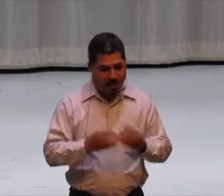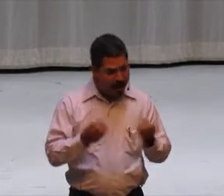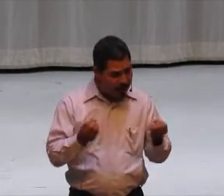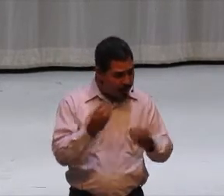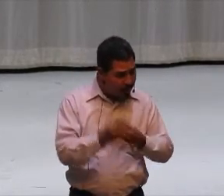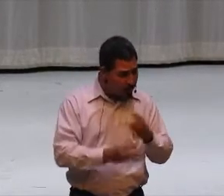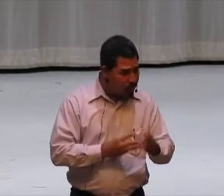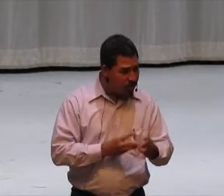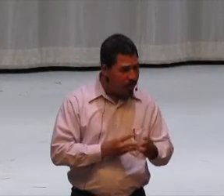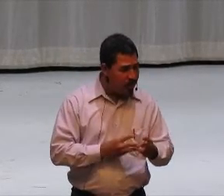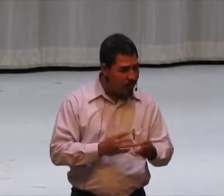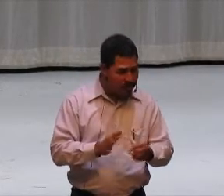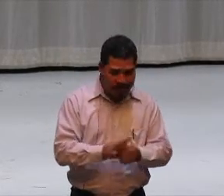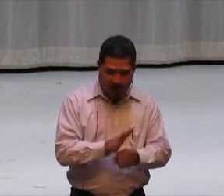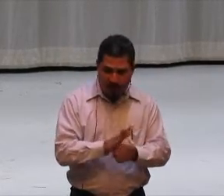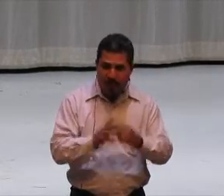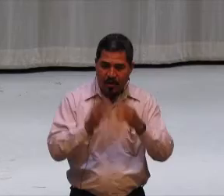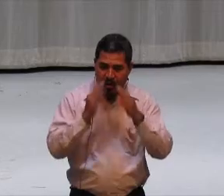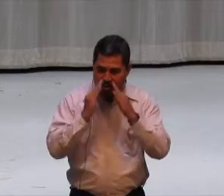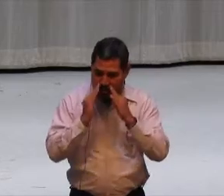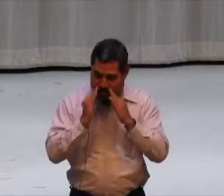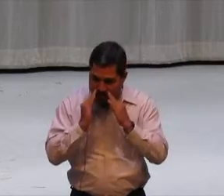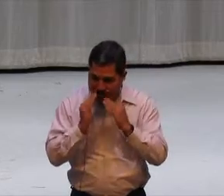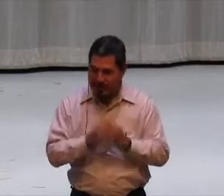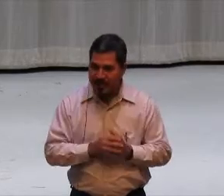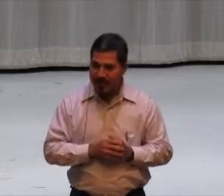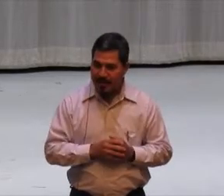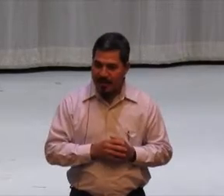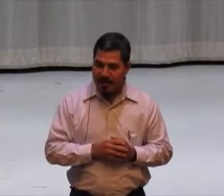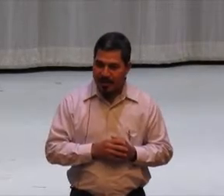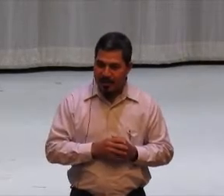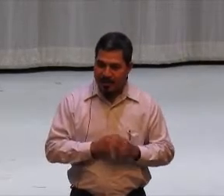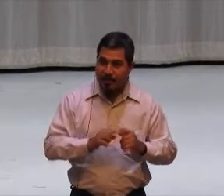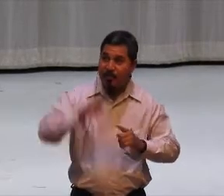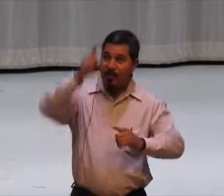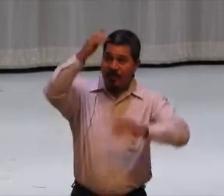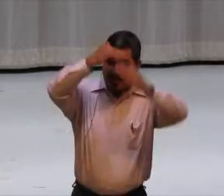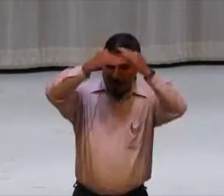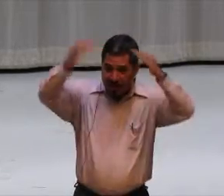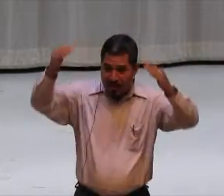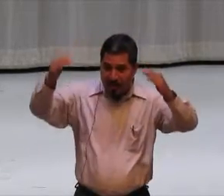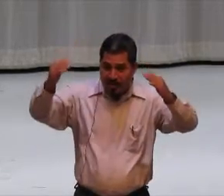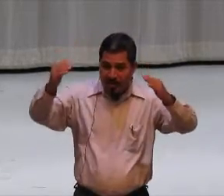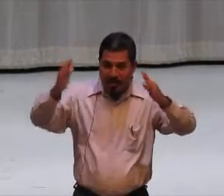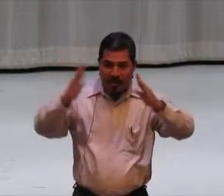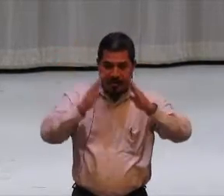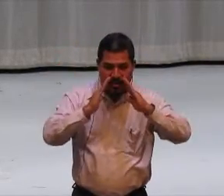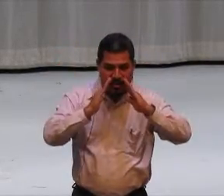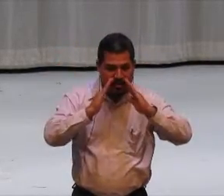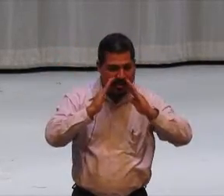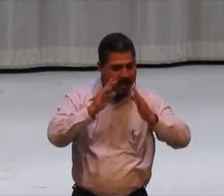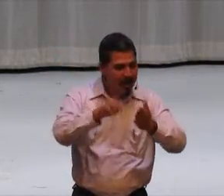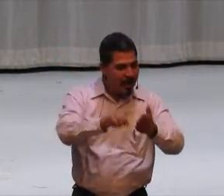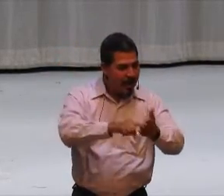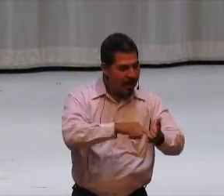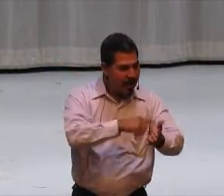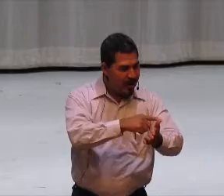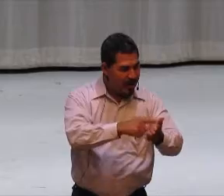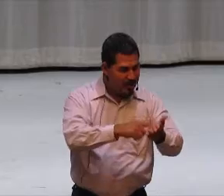Aquí el mundo está lleno de tristeza. Pero en el cielo, la tristeza se